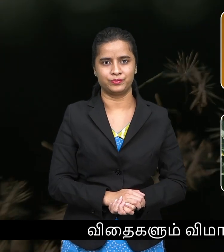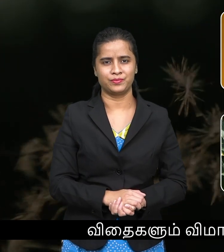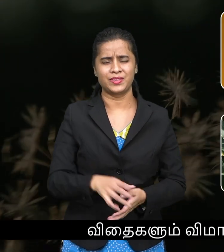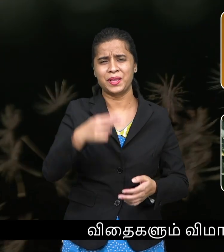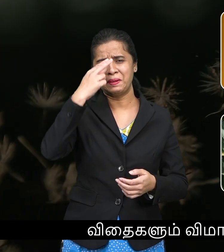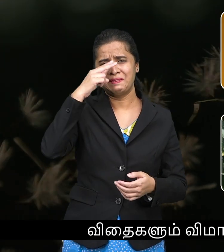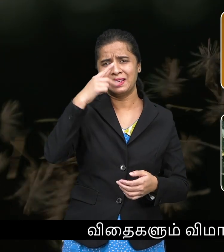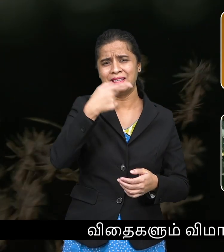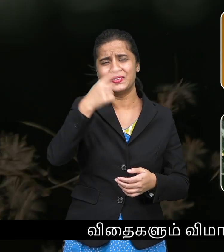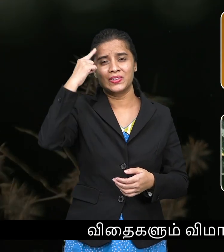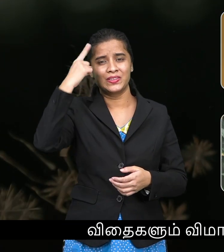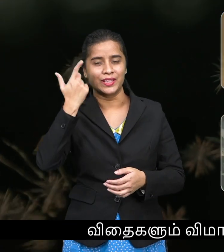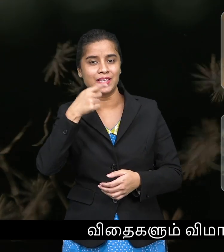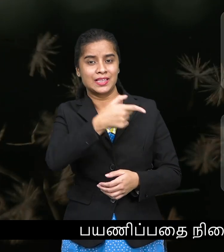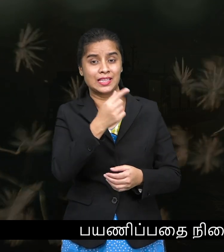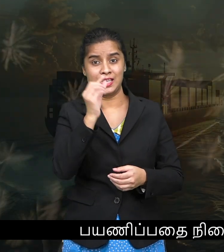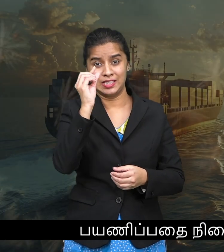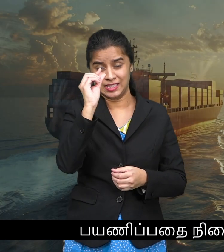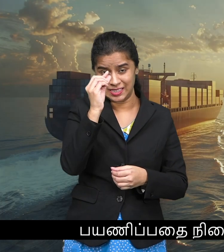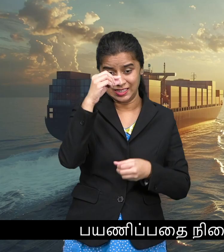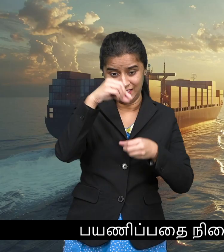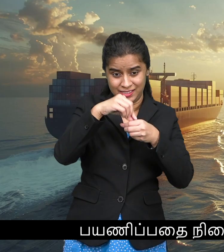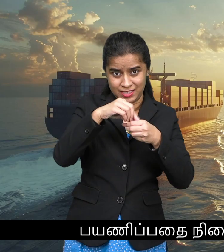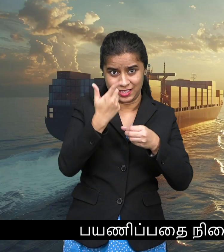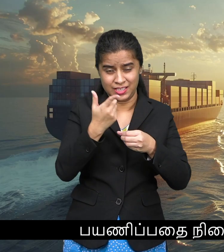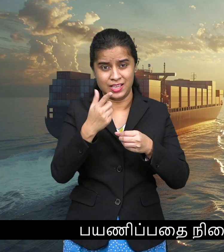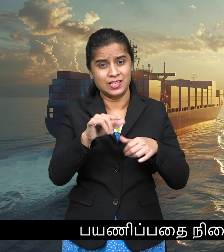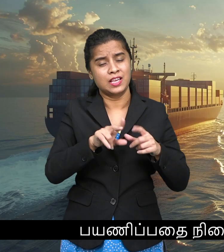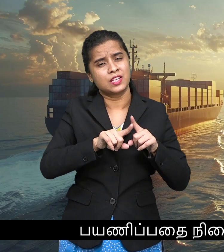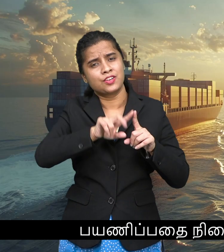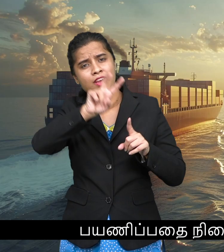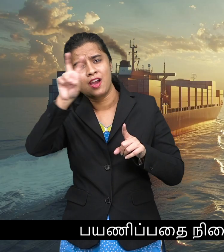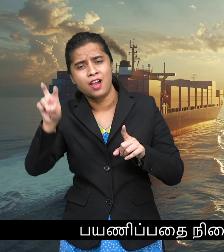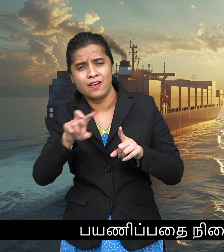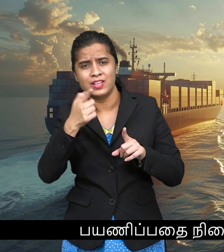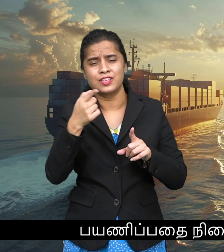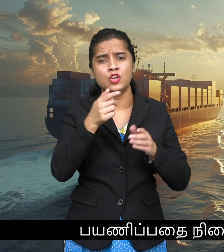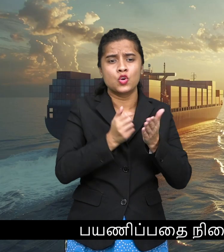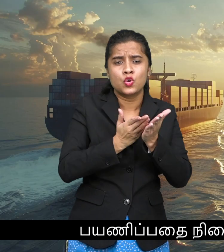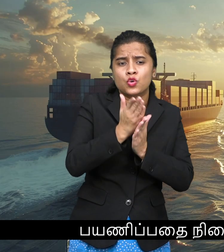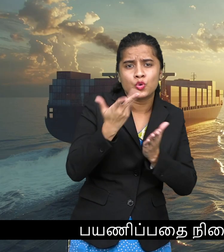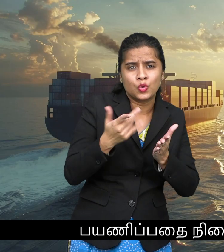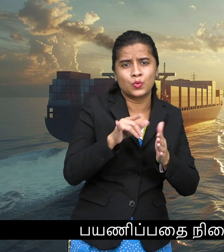விதைகளும் விமானம் மற்றும் கப்பல்களில் பயணிப்பதை நினைப்பது வேடிக்கையானது.